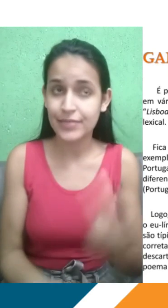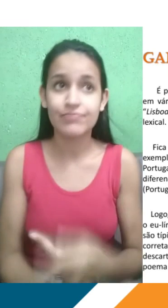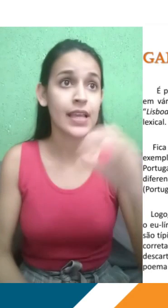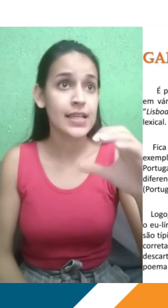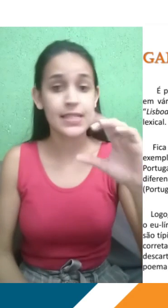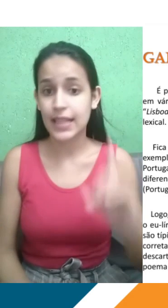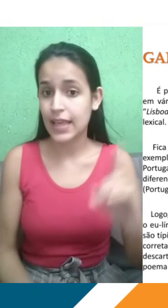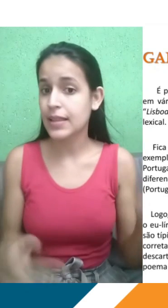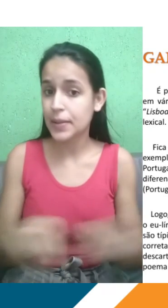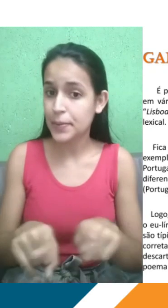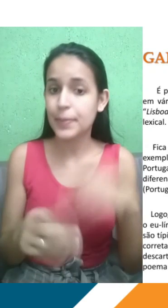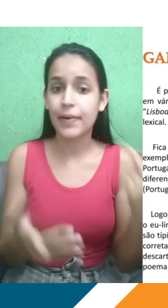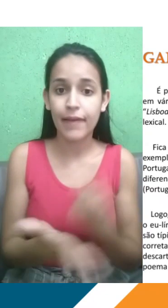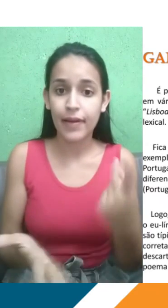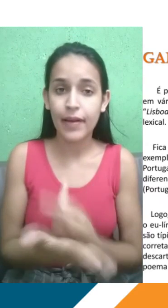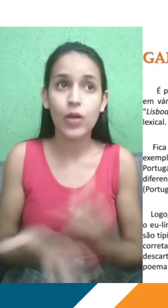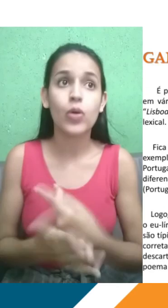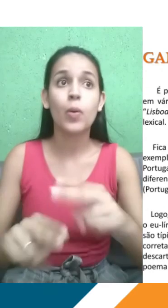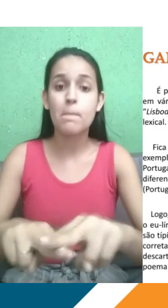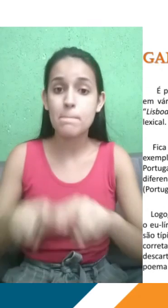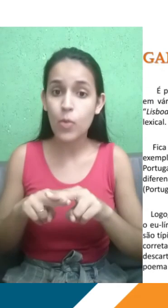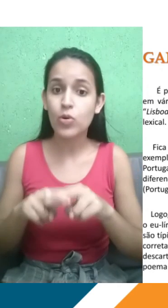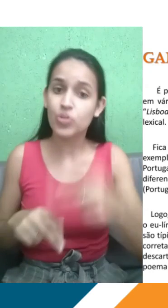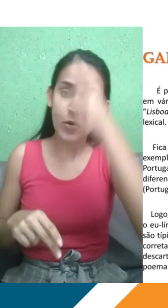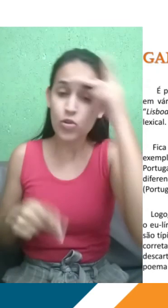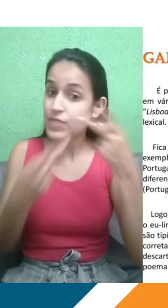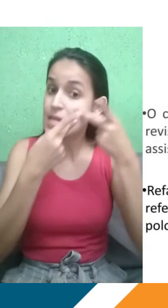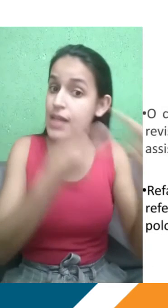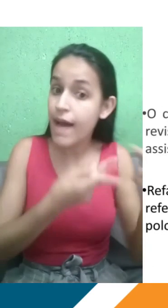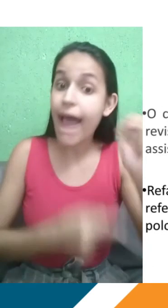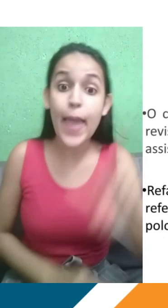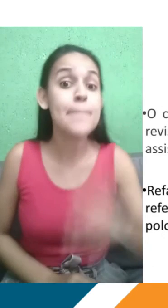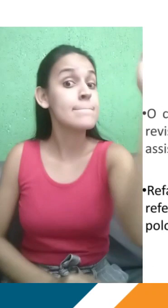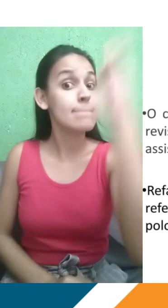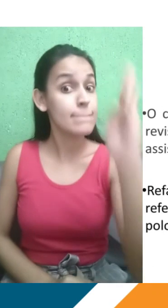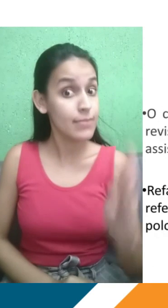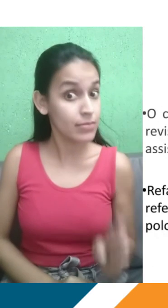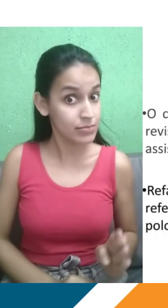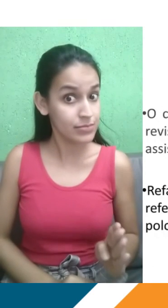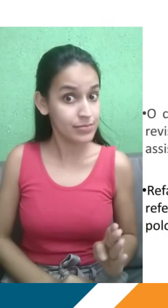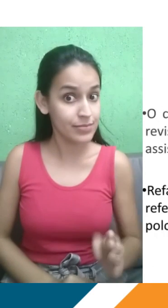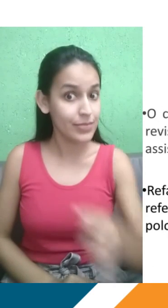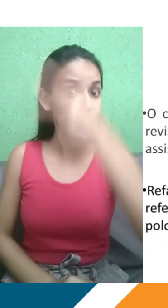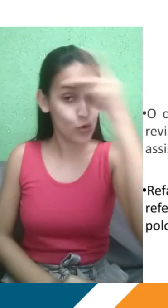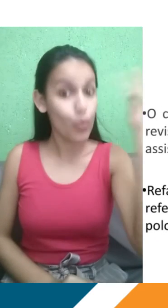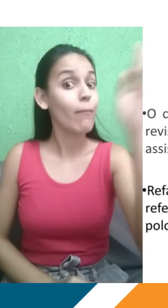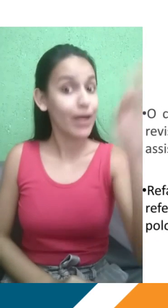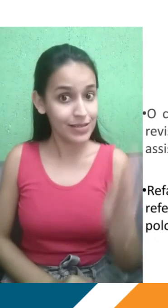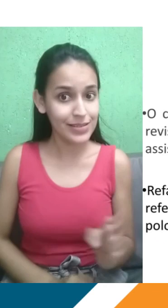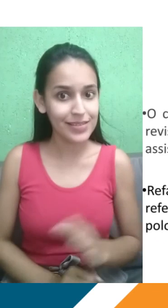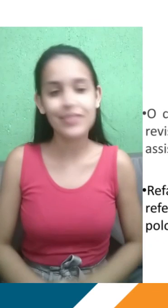comentado da questão, dê um pause para ler com calma se quiser. O conteúdo tratado neste vídeo, Variação